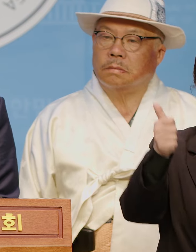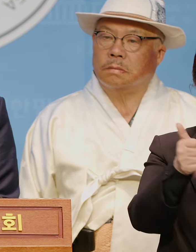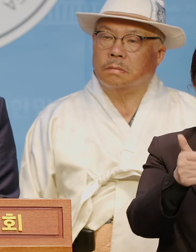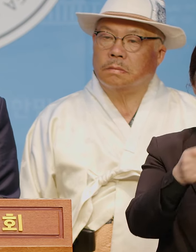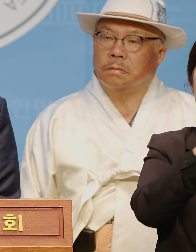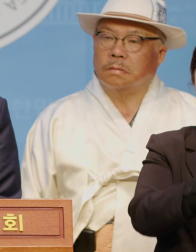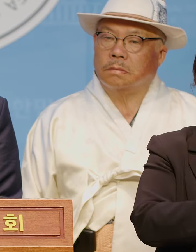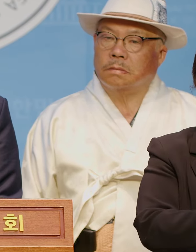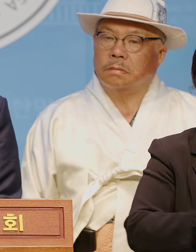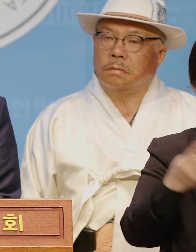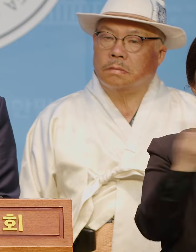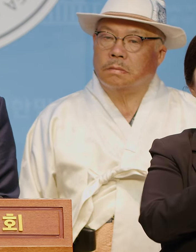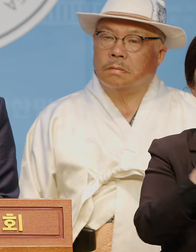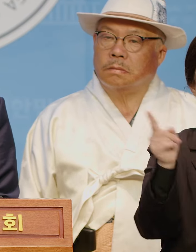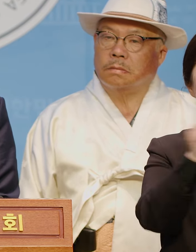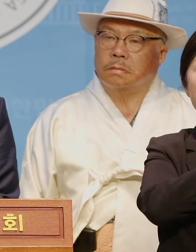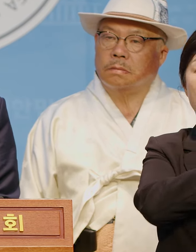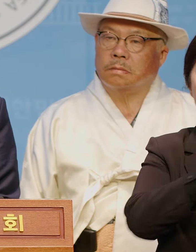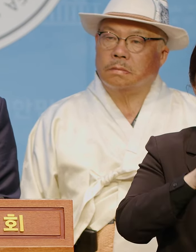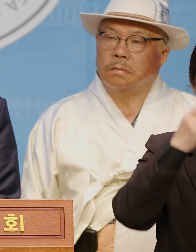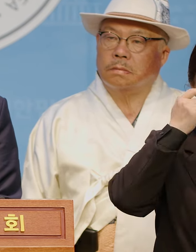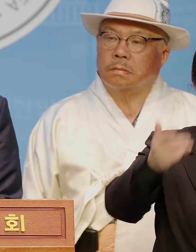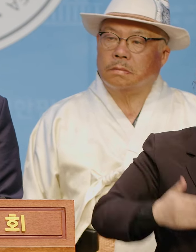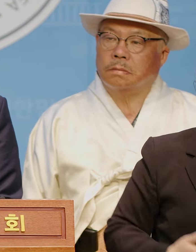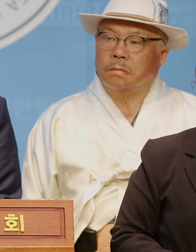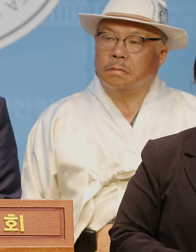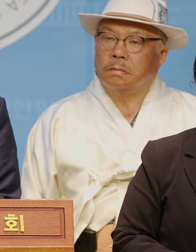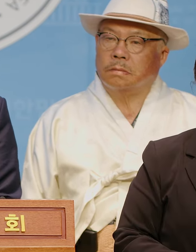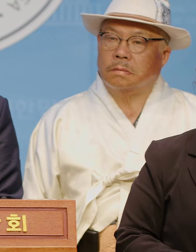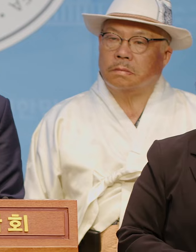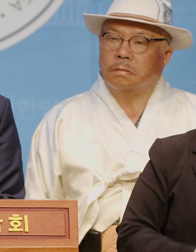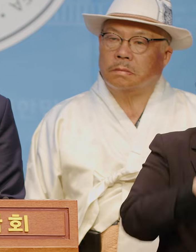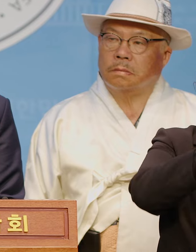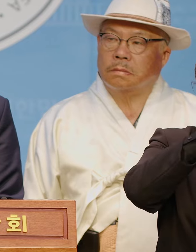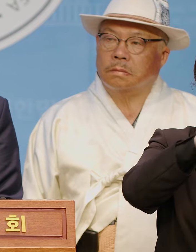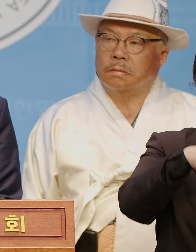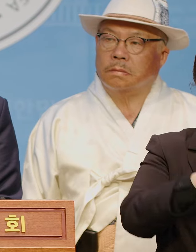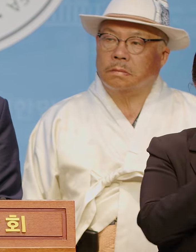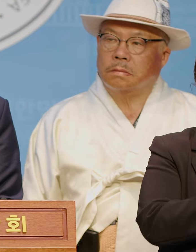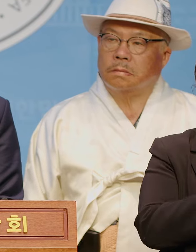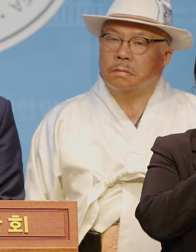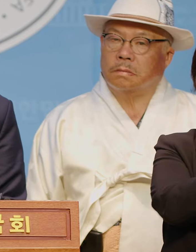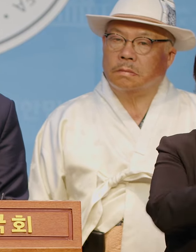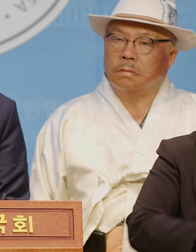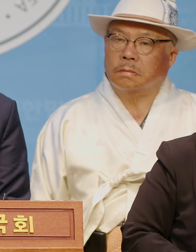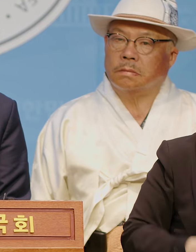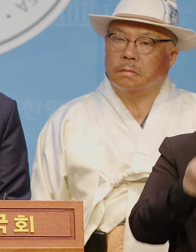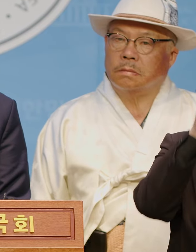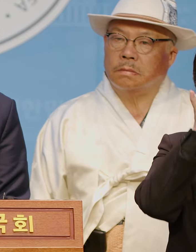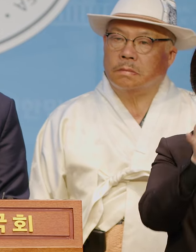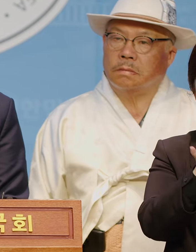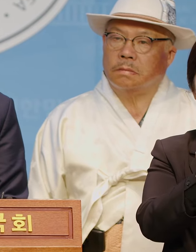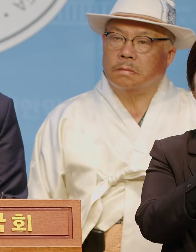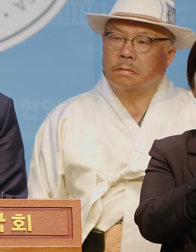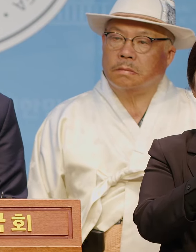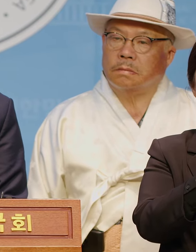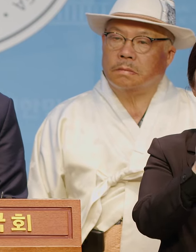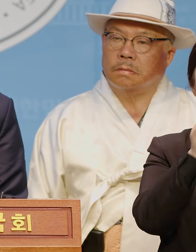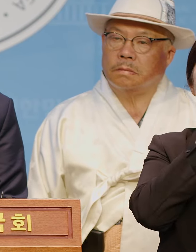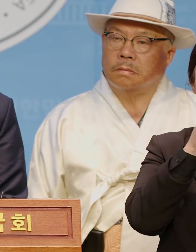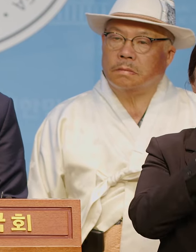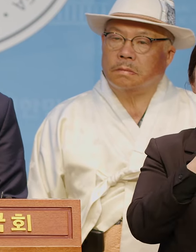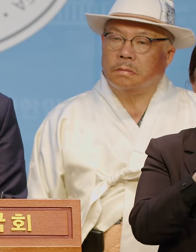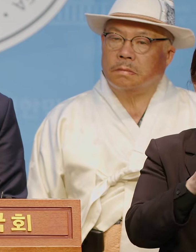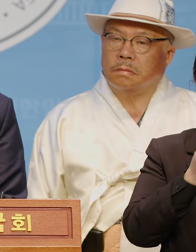윤성열 대통령은 어떤 관계입니까 윤성열 조건에 초과입니다 많은 국민이 지켜보고 있습니다 망원을